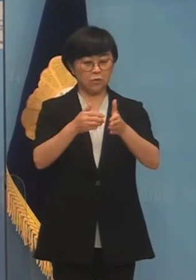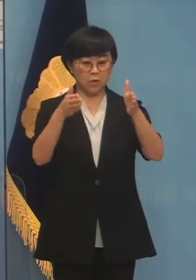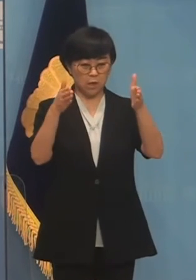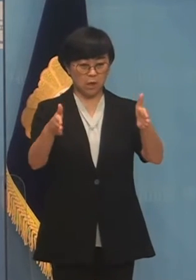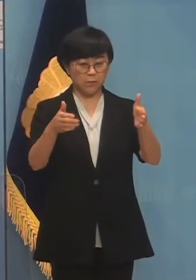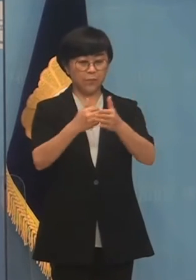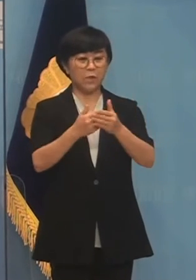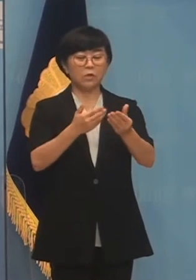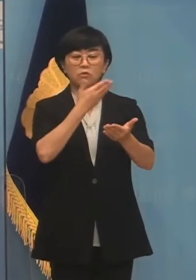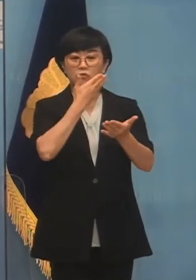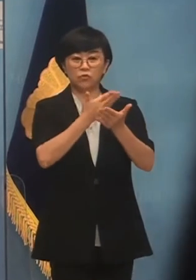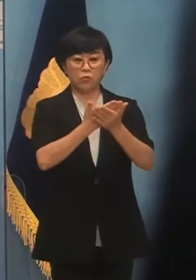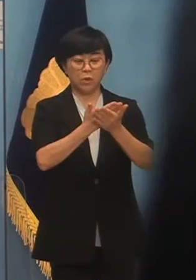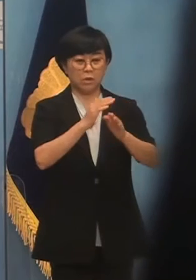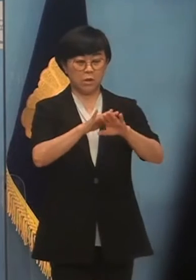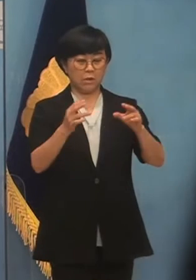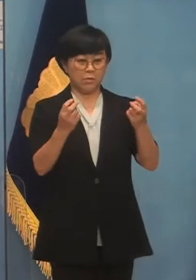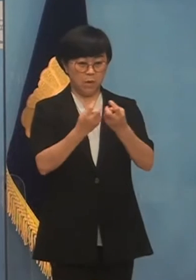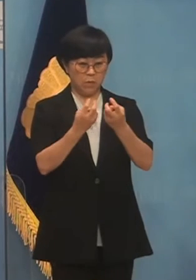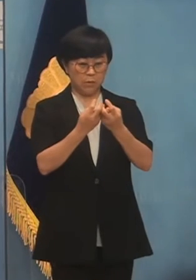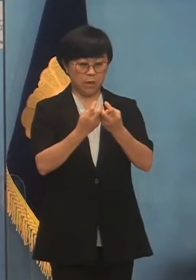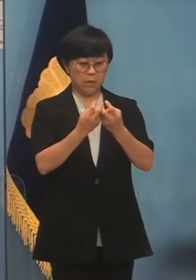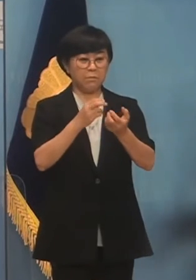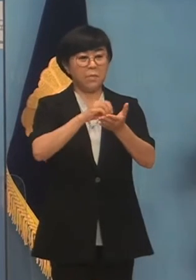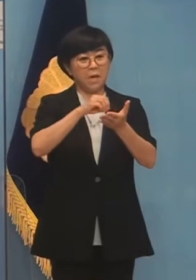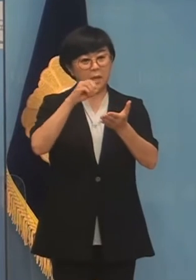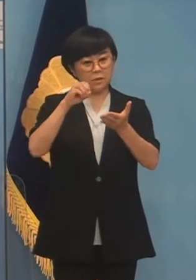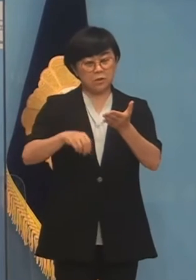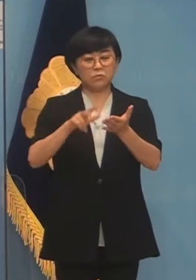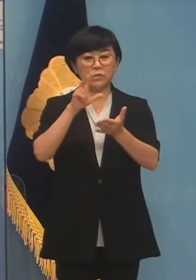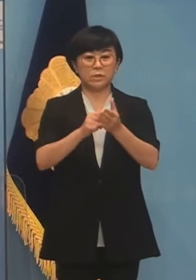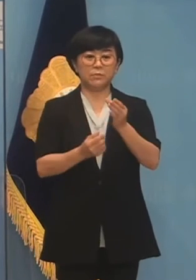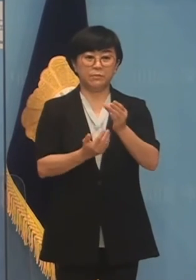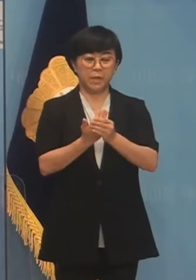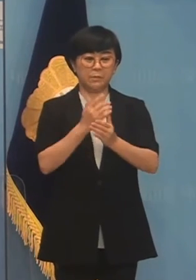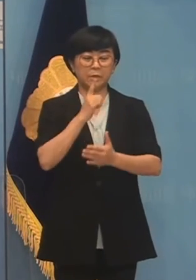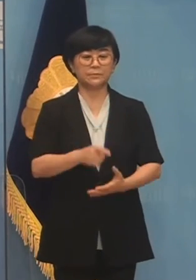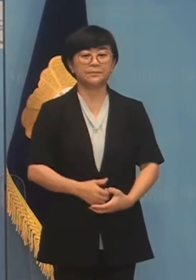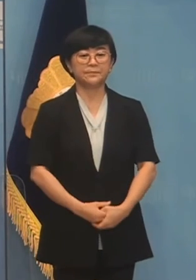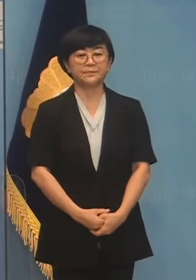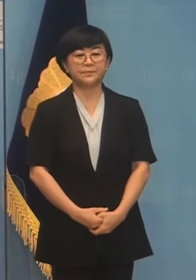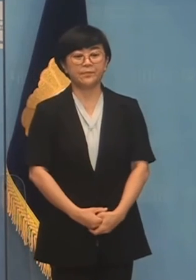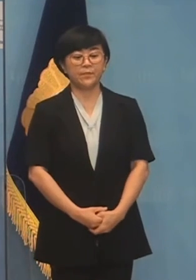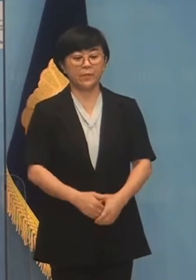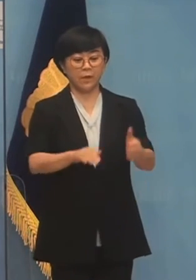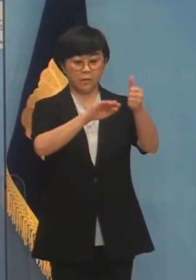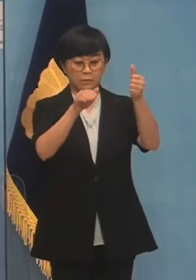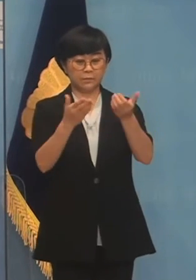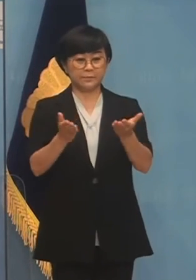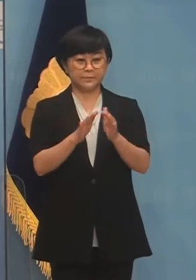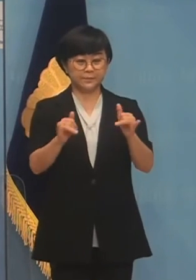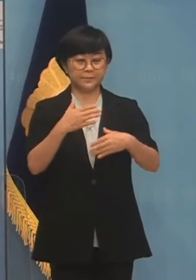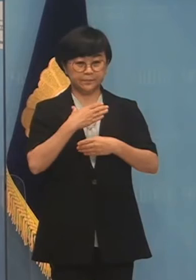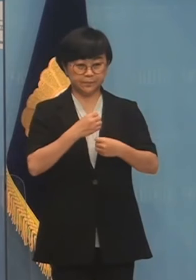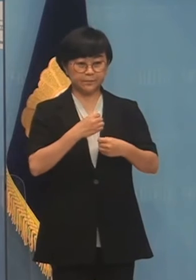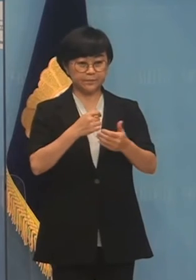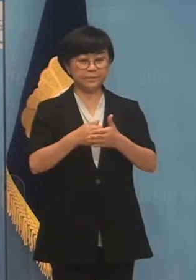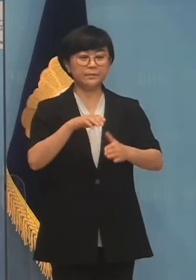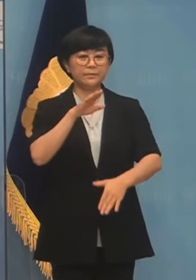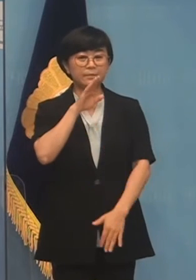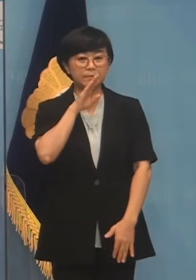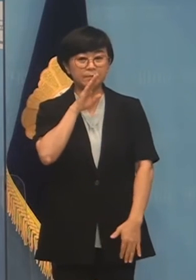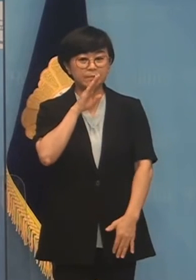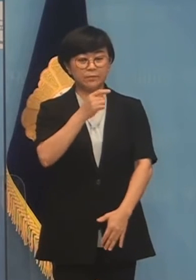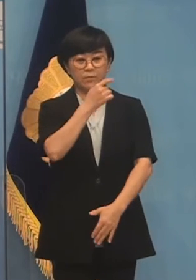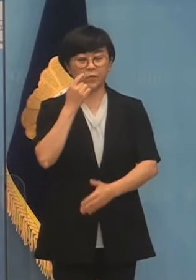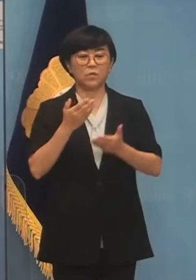등 핵심 대책이 제외된 것이어서 문제가 심각합니다. 하도급 노동자 안전을